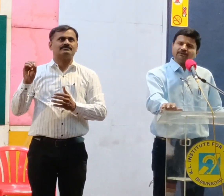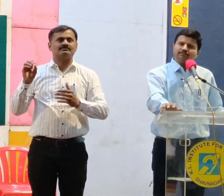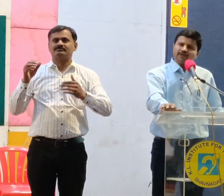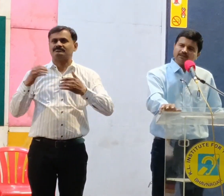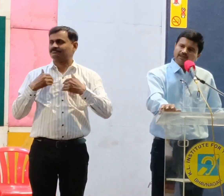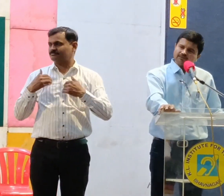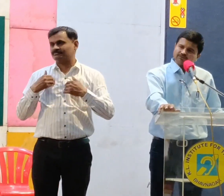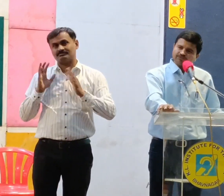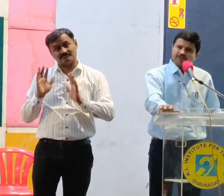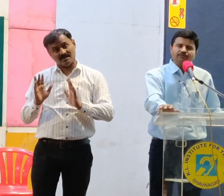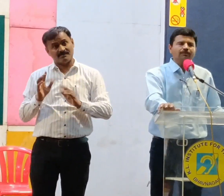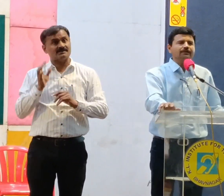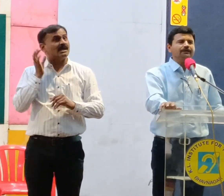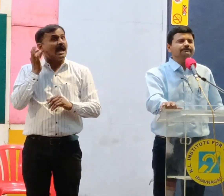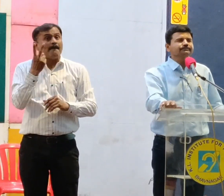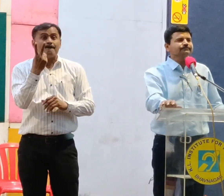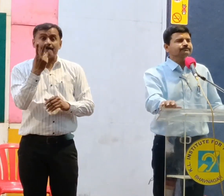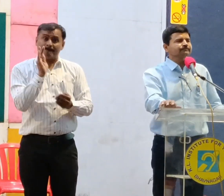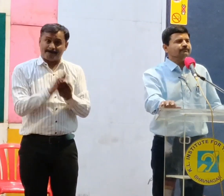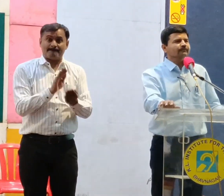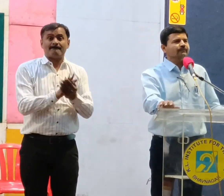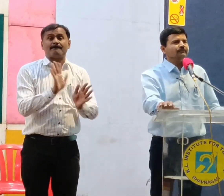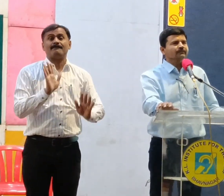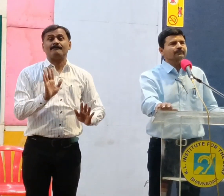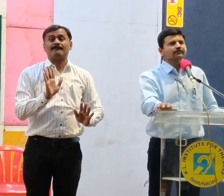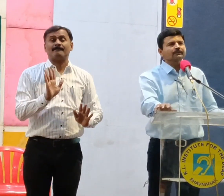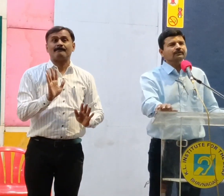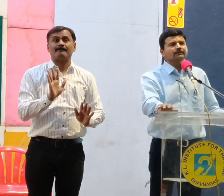મારી પાસે બે હીરા તો છે જ બોલજડી